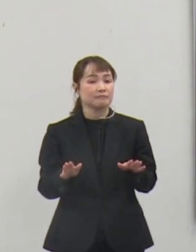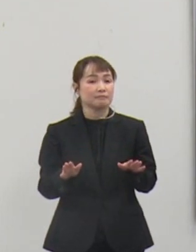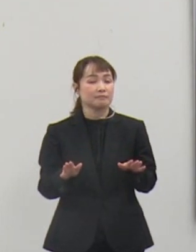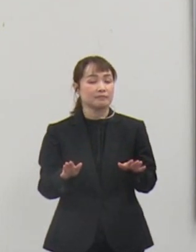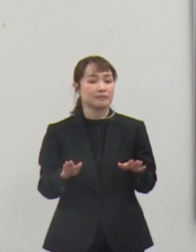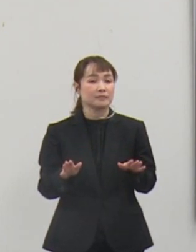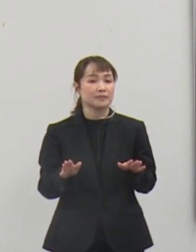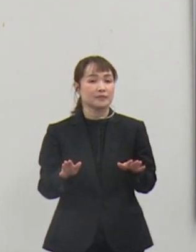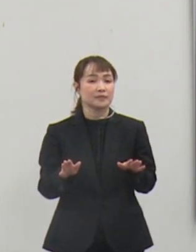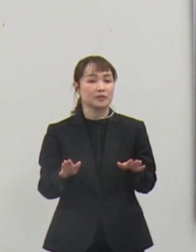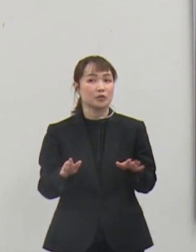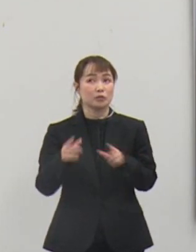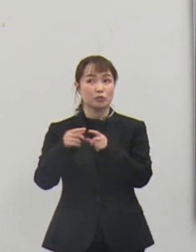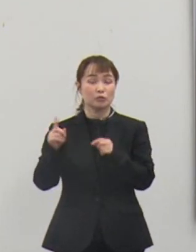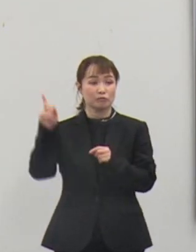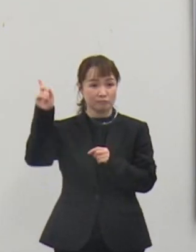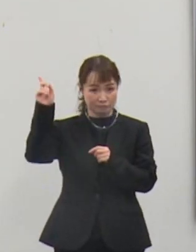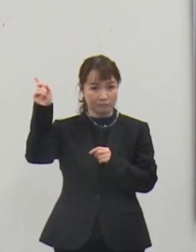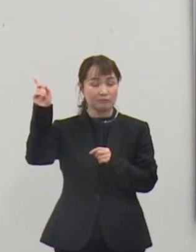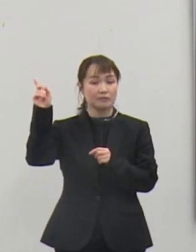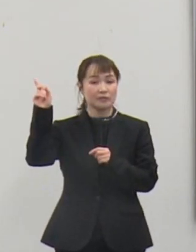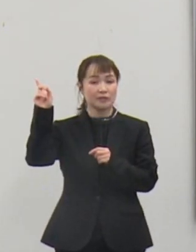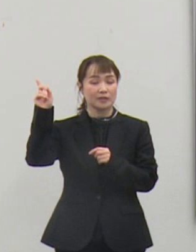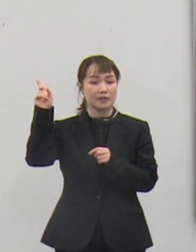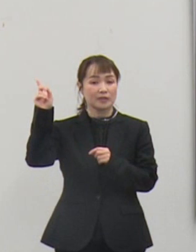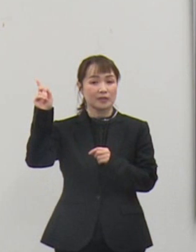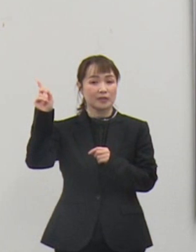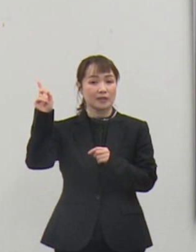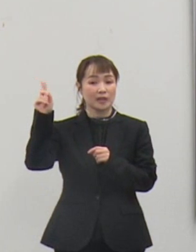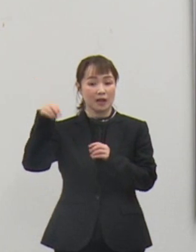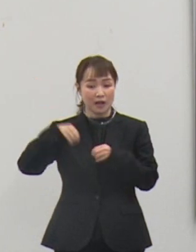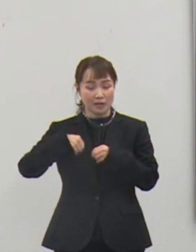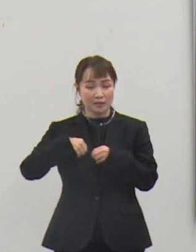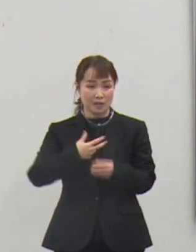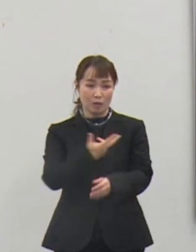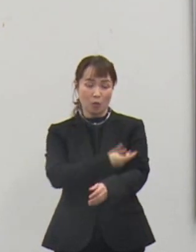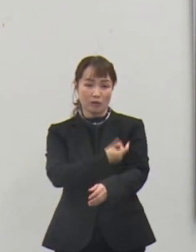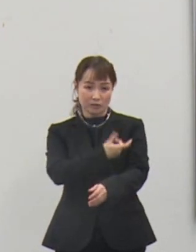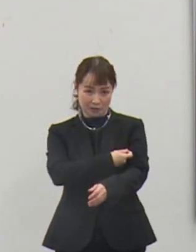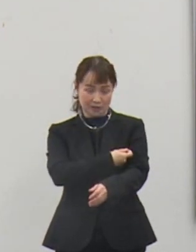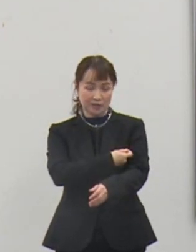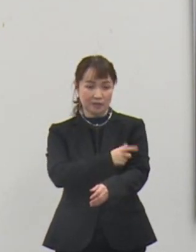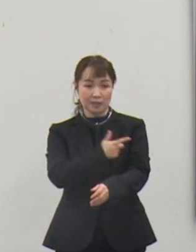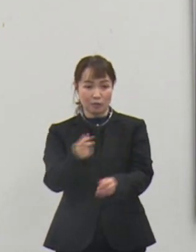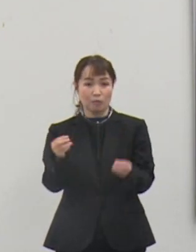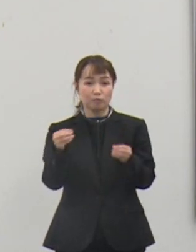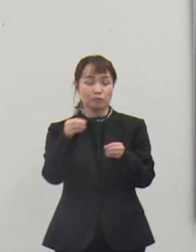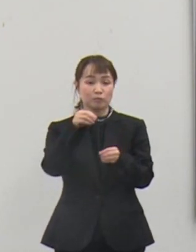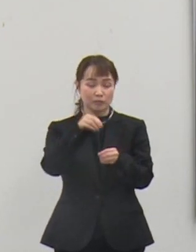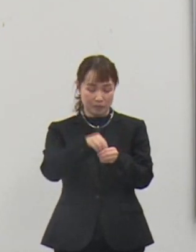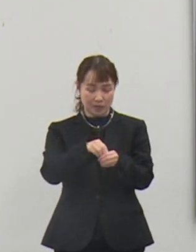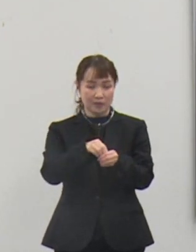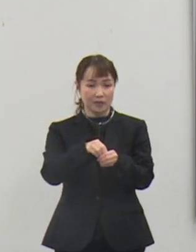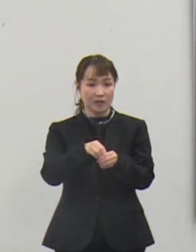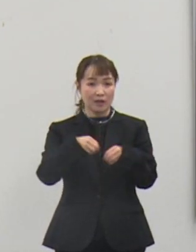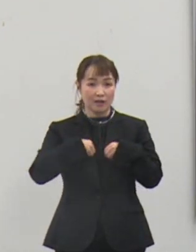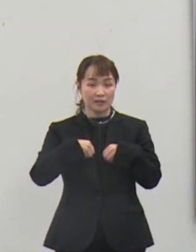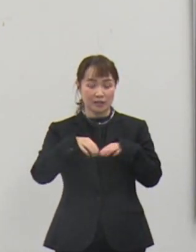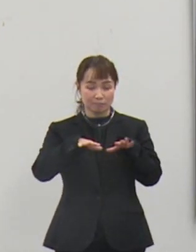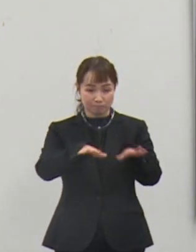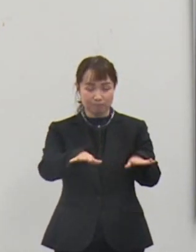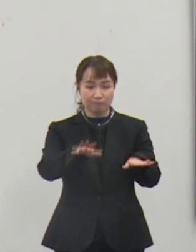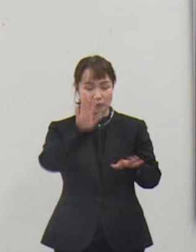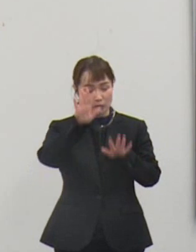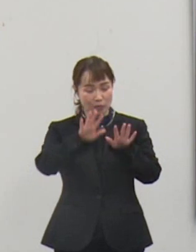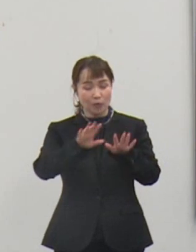今回、国の方でもこの今の感染ワクチンの接種等も含めてですね、感染状況